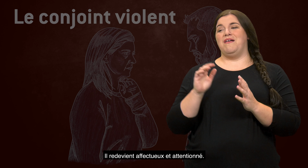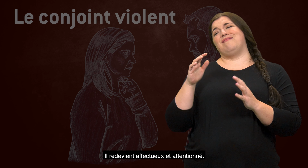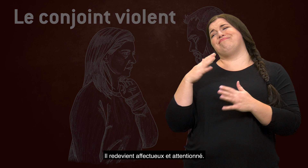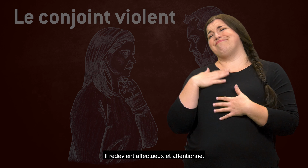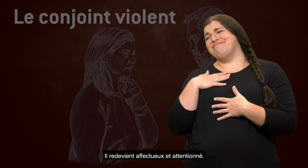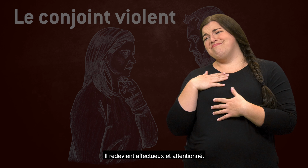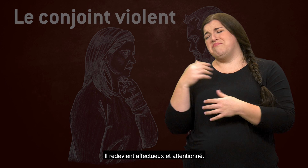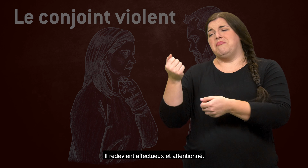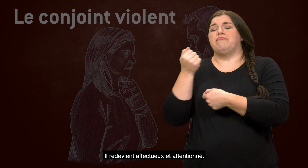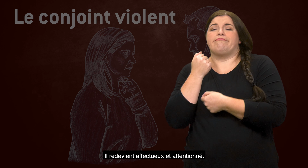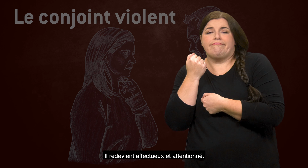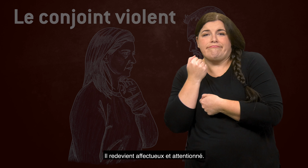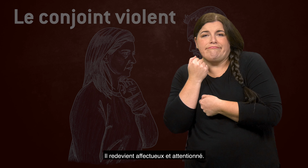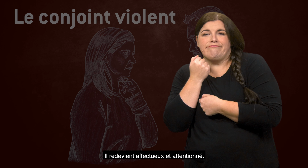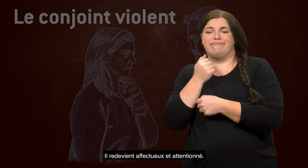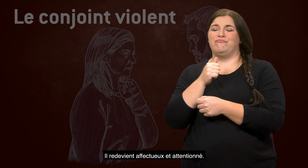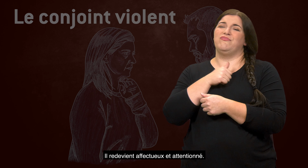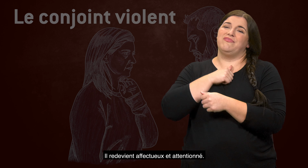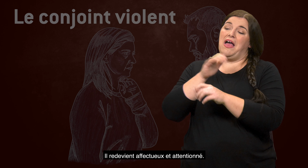Il redevient affectueux et attentionné.